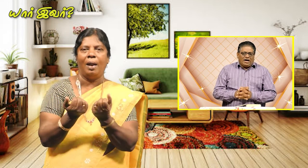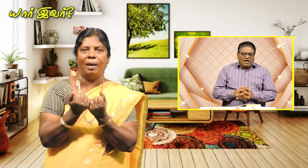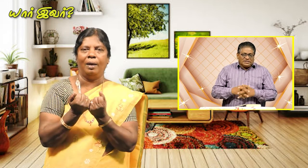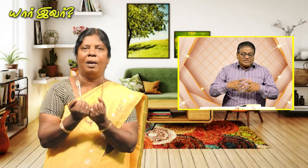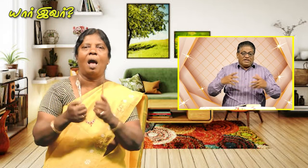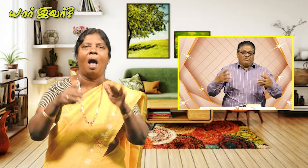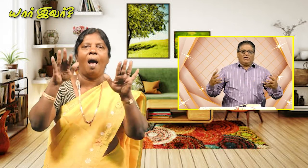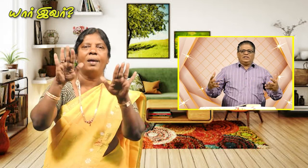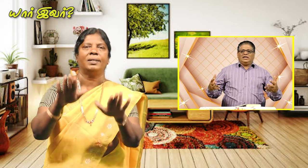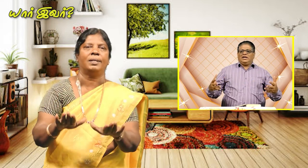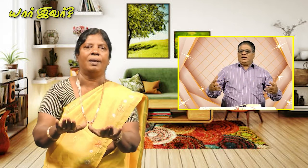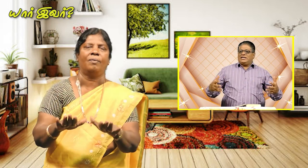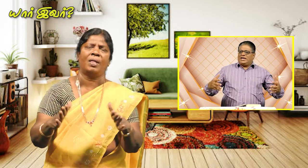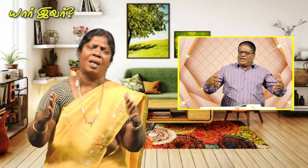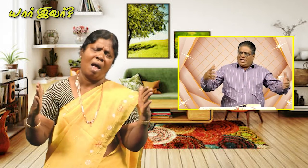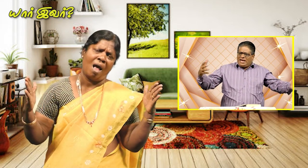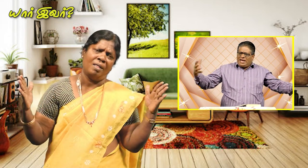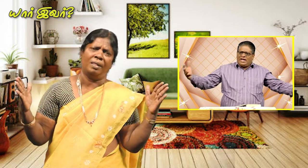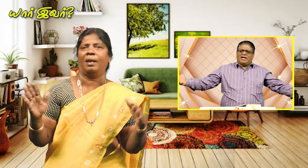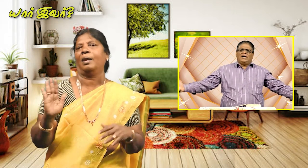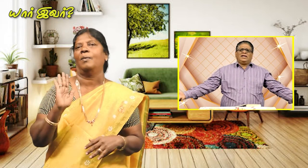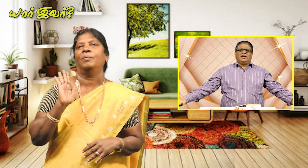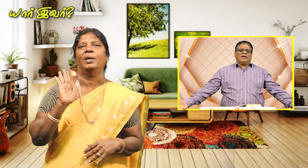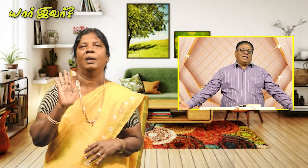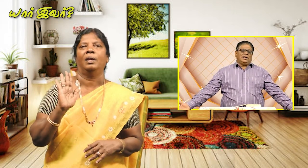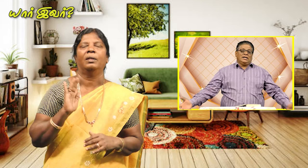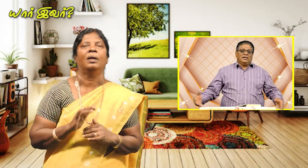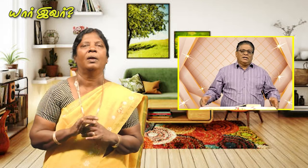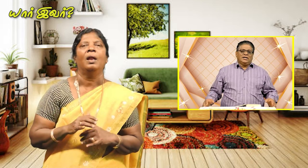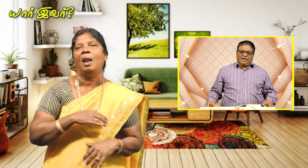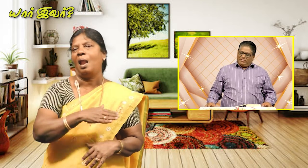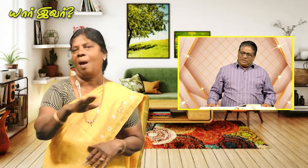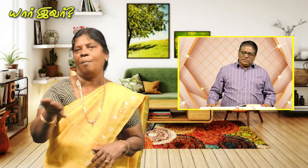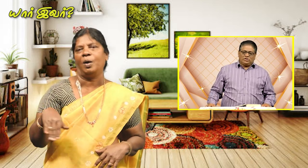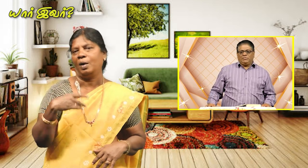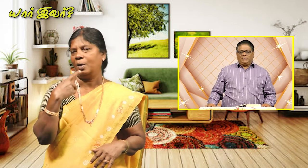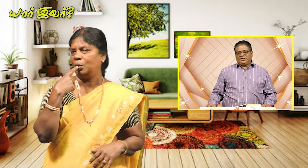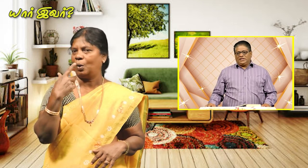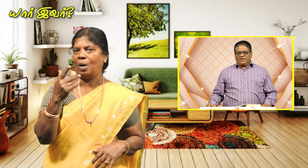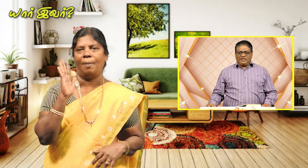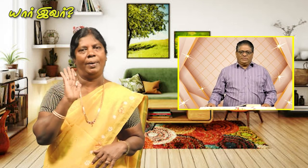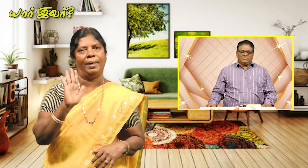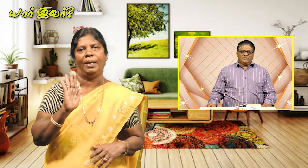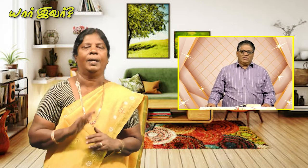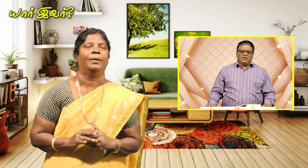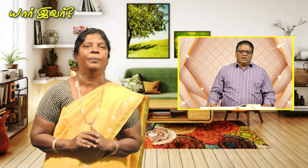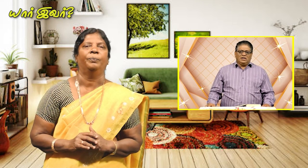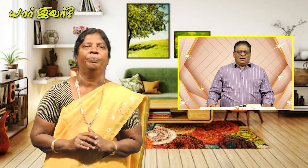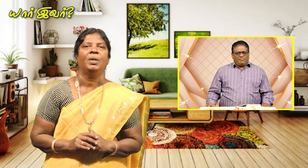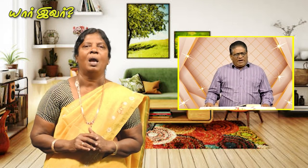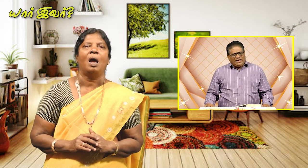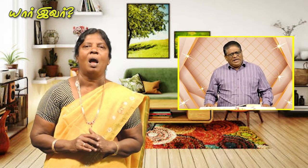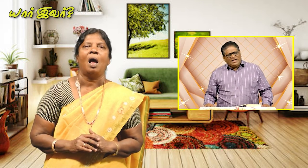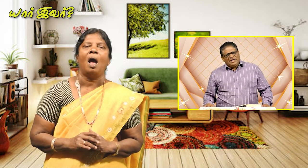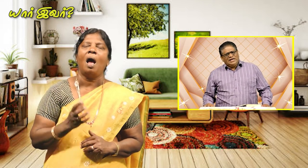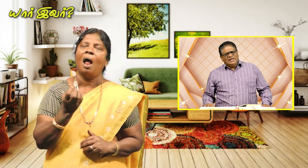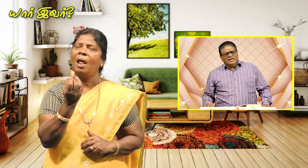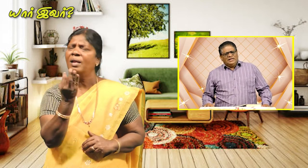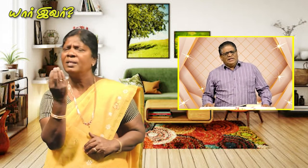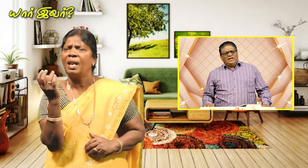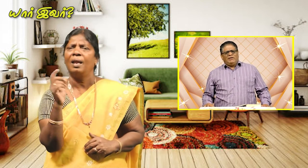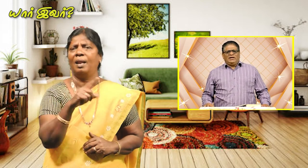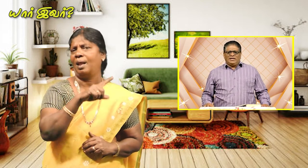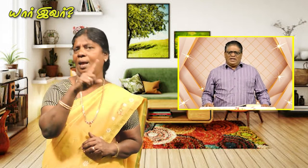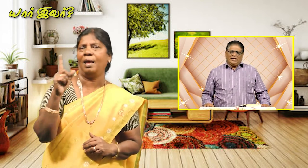அடைகிற ஆசீர்வாதங்கள் நிறைய காரியங்கள் நமக்கு சொல்லப்பட்டிருக்கிறது. பல